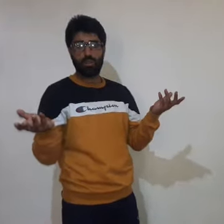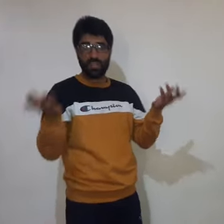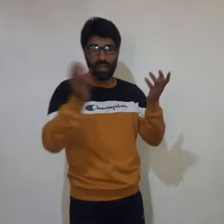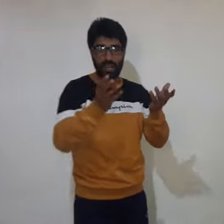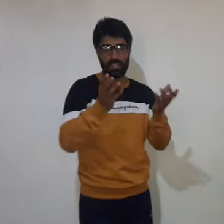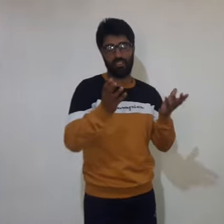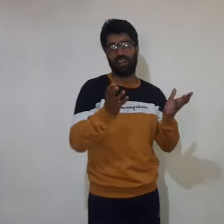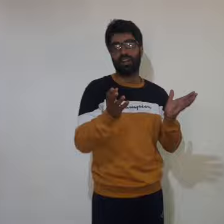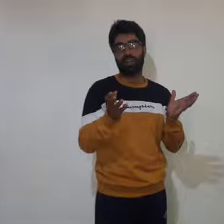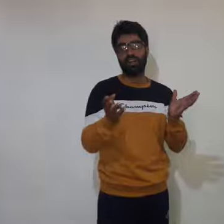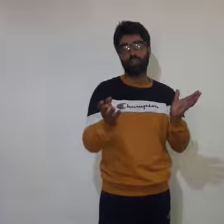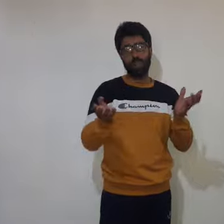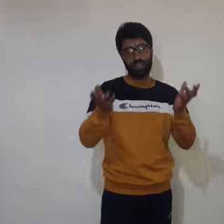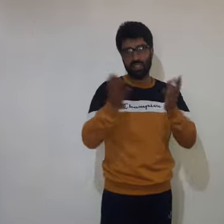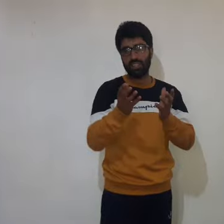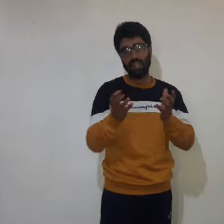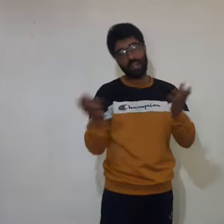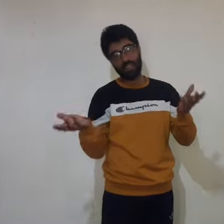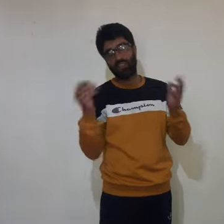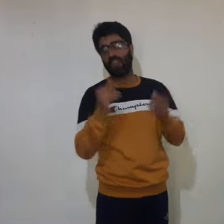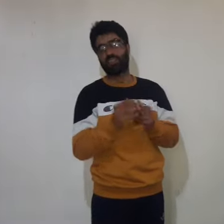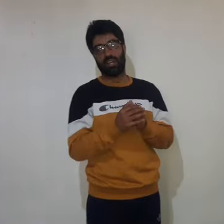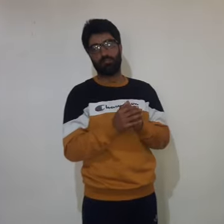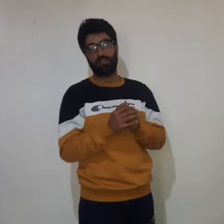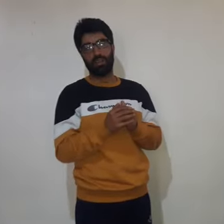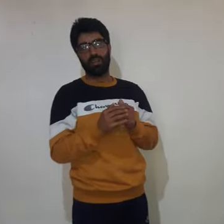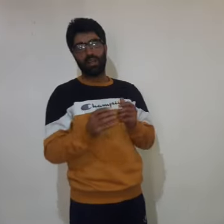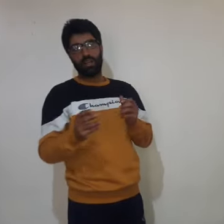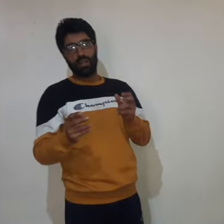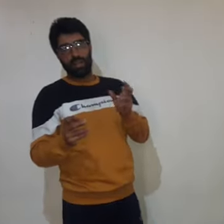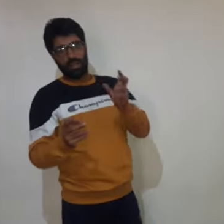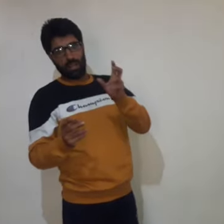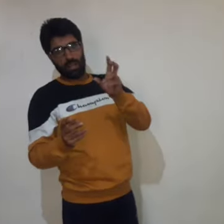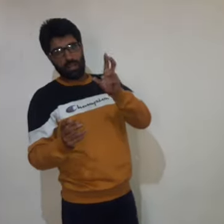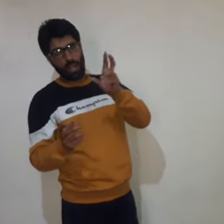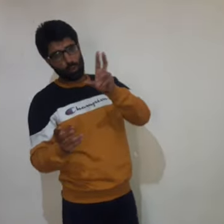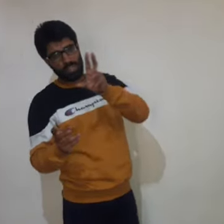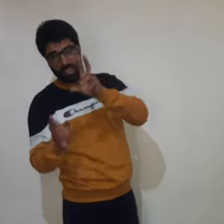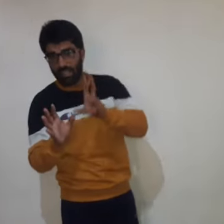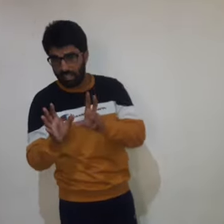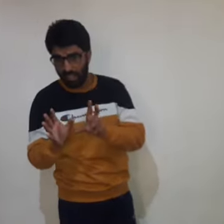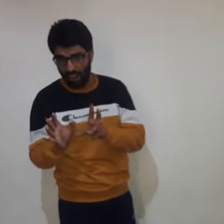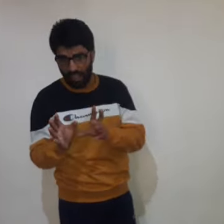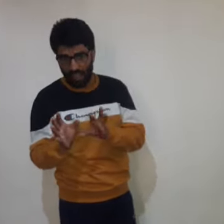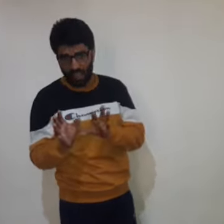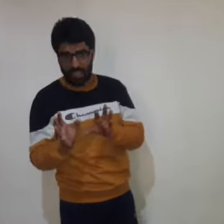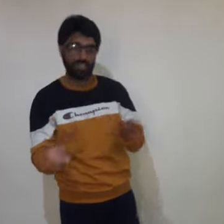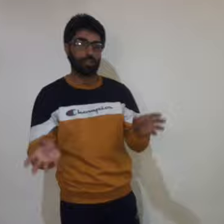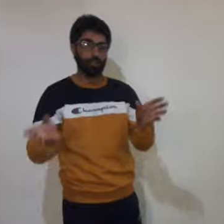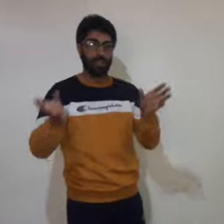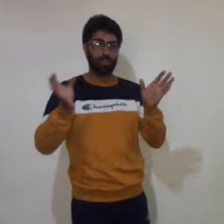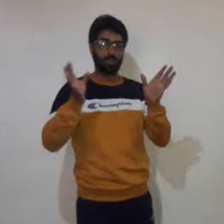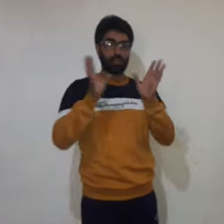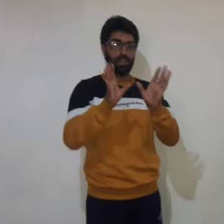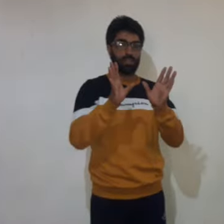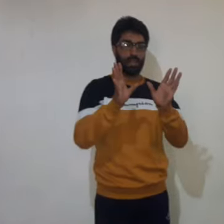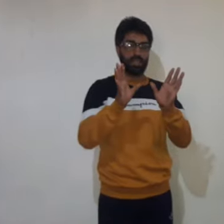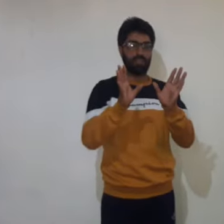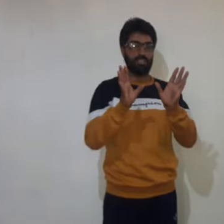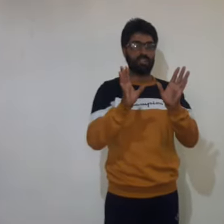वजह कैसे फैलने का, जो ये डिजीज है ये कैसी फैलती है? या तो ये स्नीजिंग से फैलेगी या तो ये क्लोज कंटैक्ट की वजह से